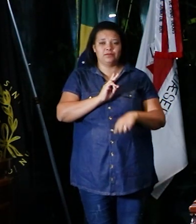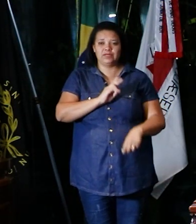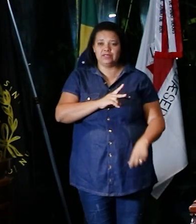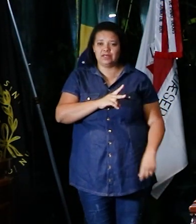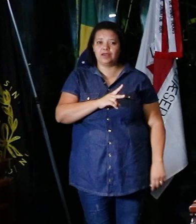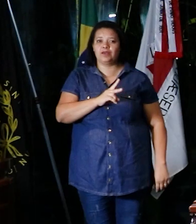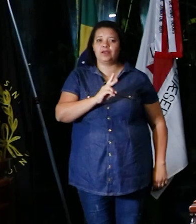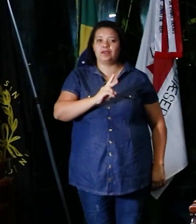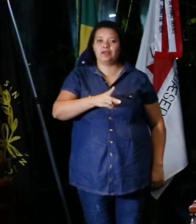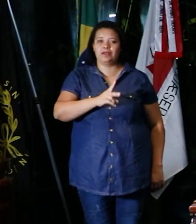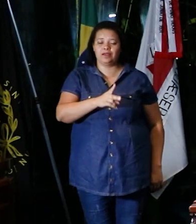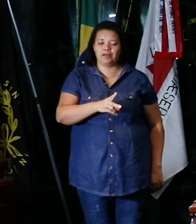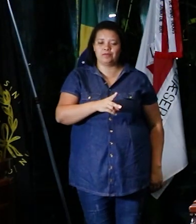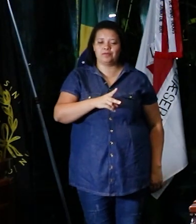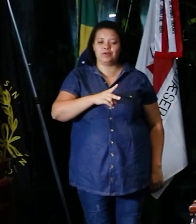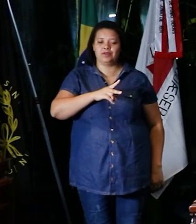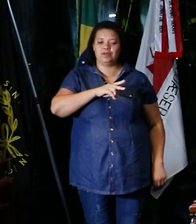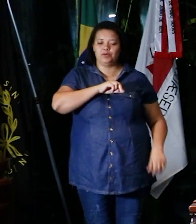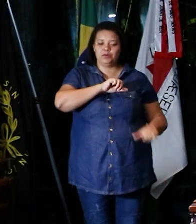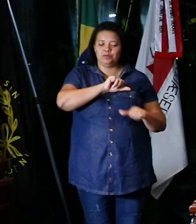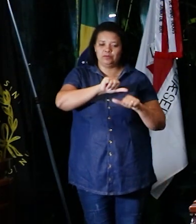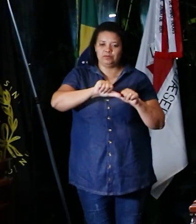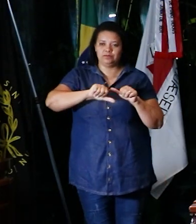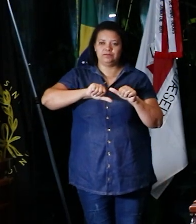daquele padrão que era